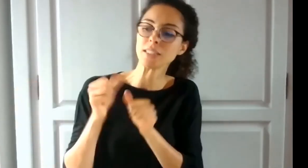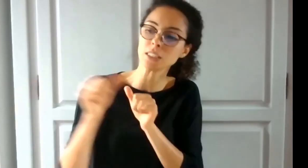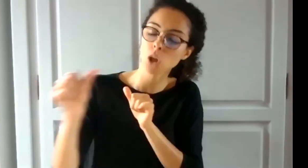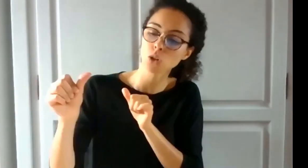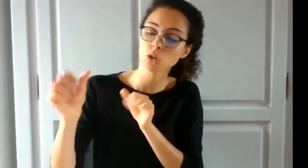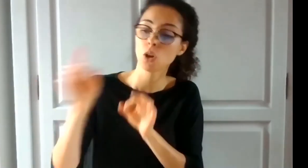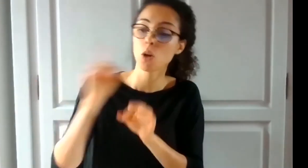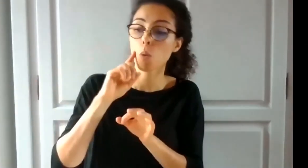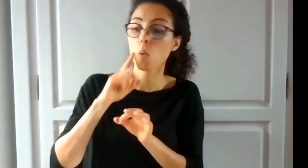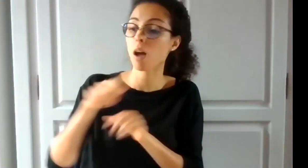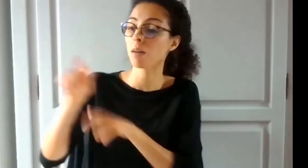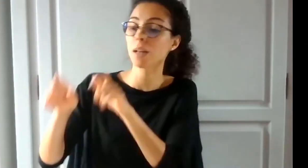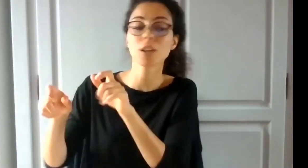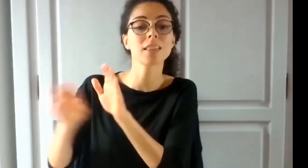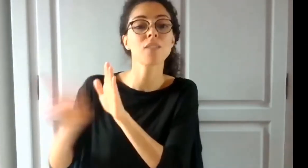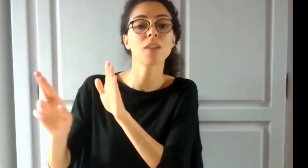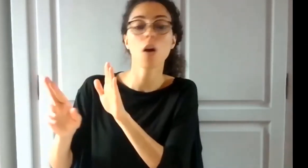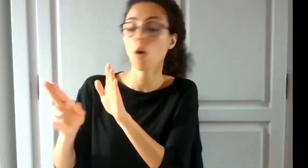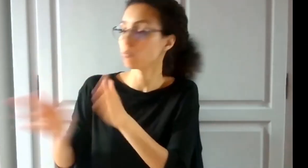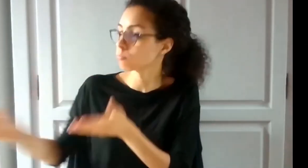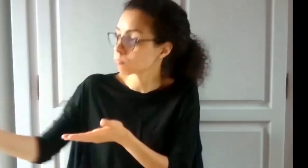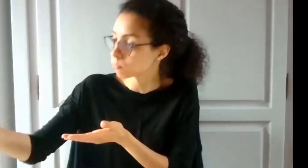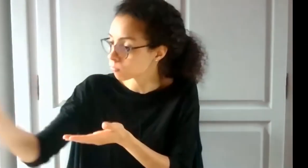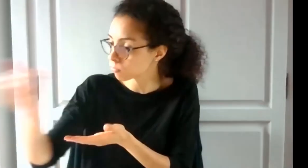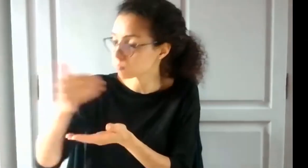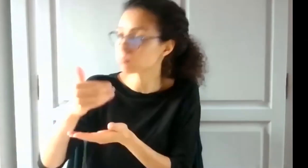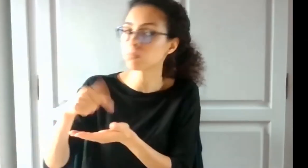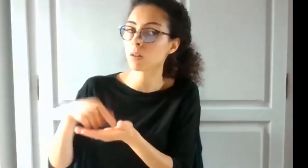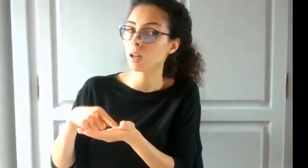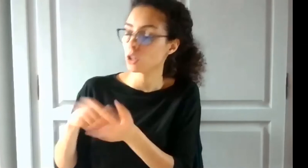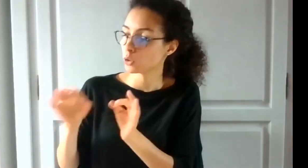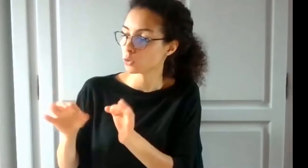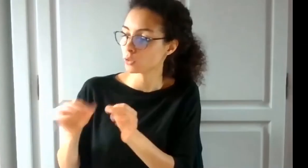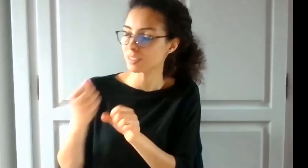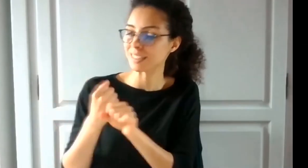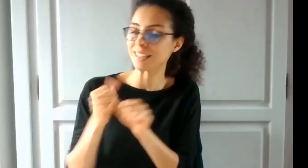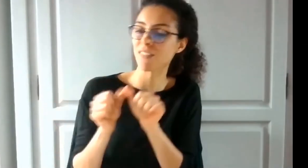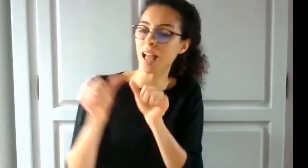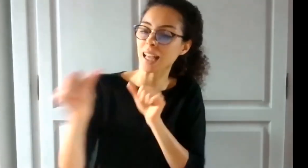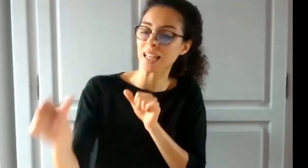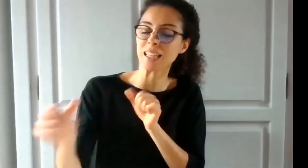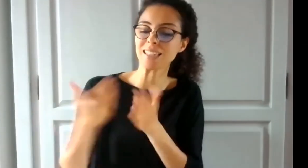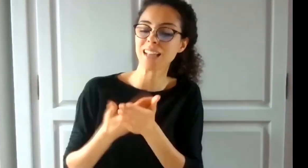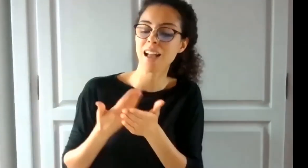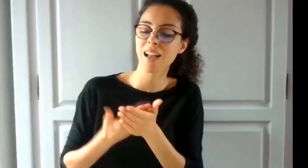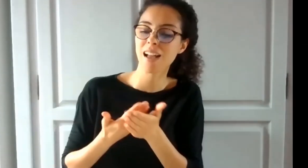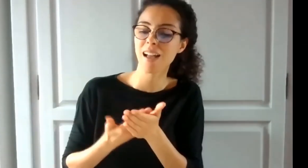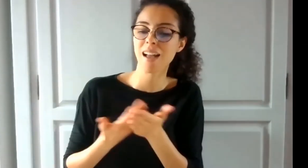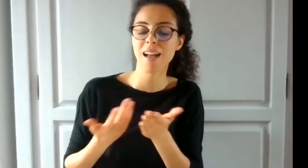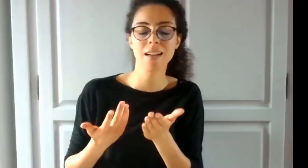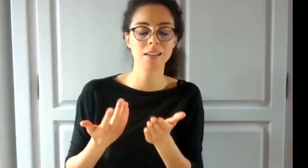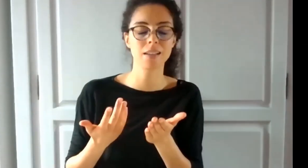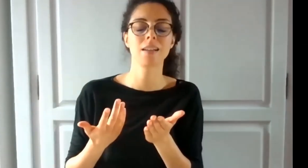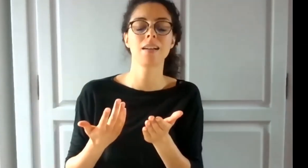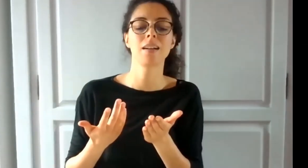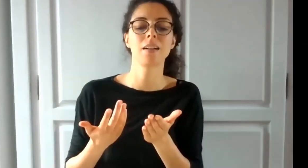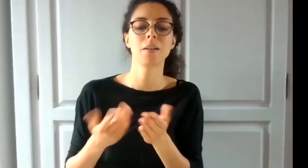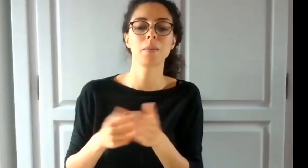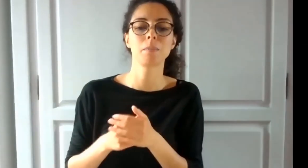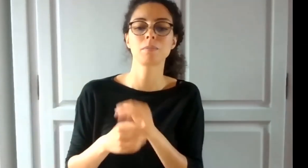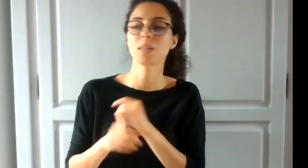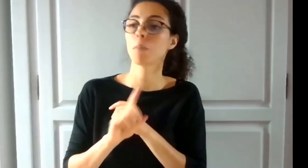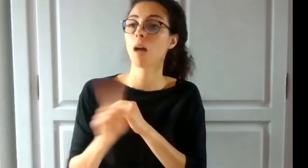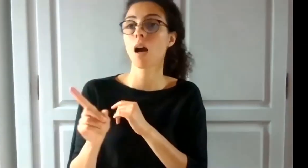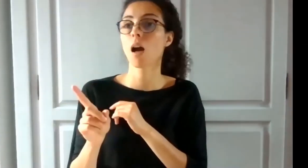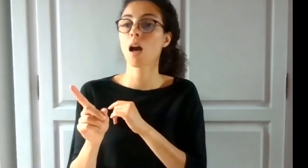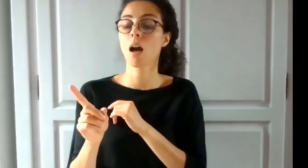aussi des travaux qu'on a conduits avec les référents, c'est que le télétravail n'est évidemment pas en aucun cas un sujet qui